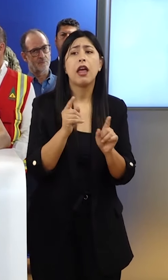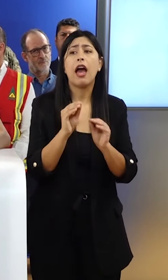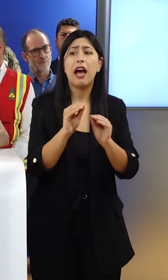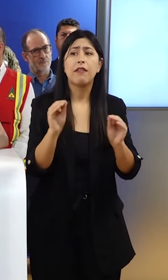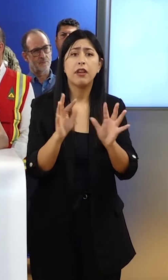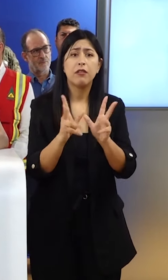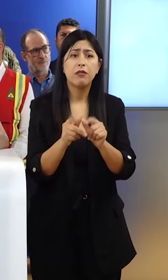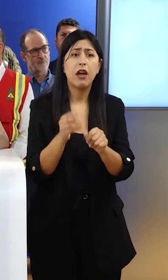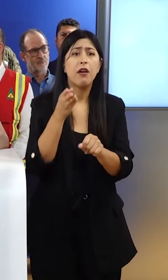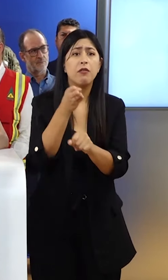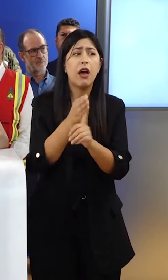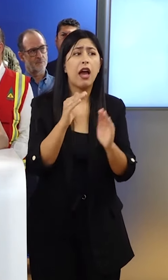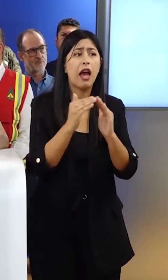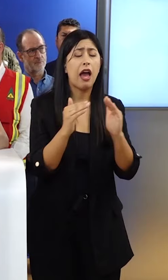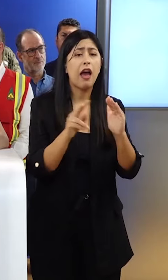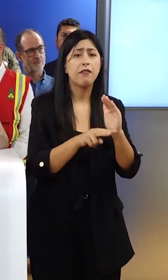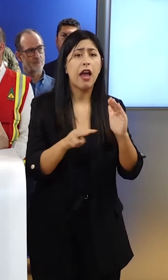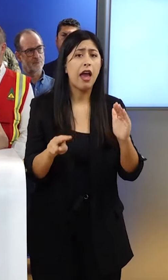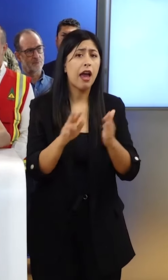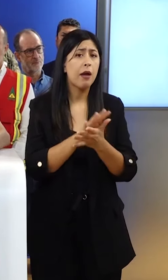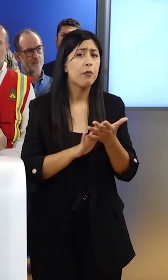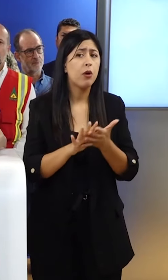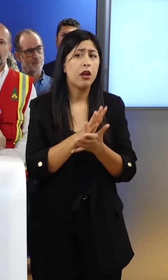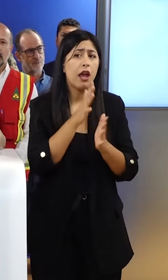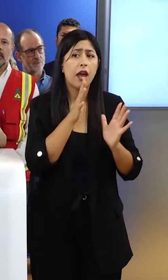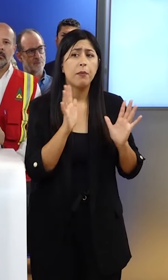familiares que vayan a albergues Por